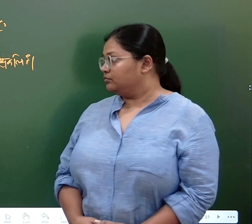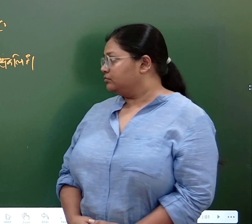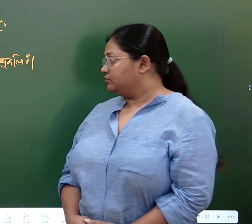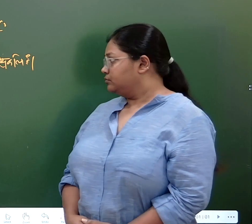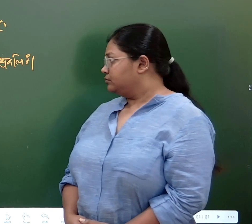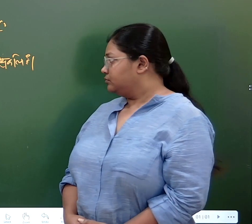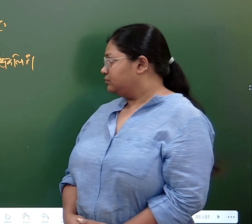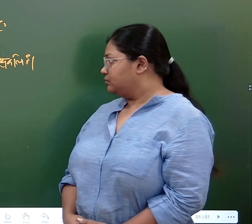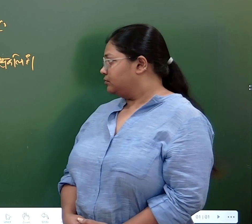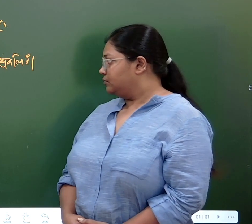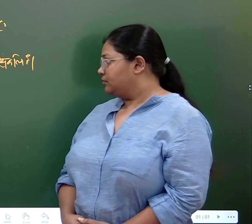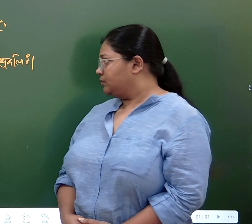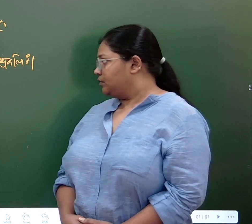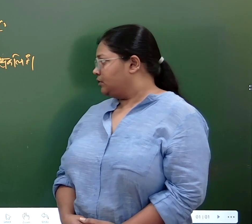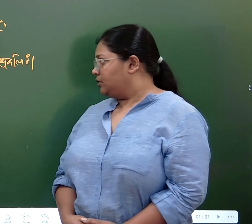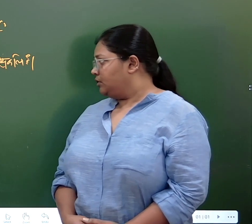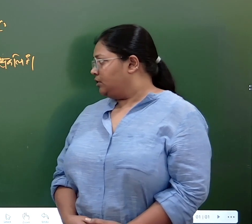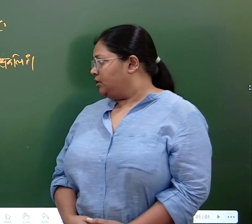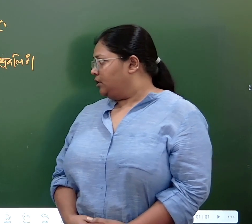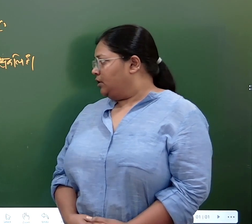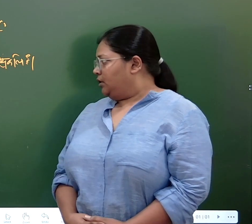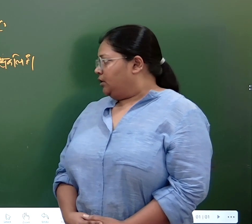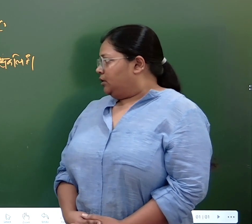भावार्थ नारायण,